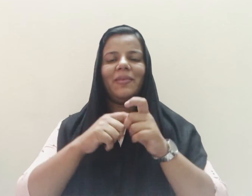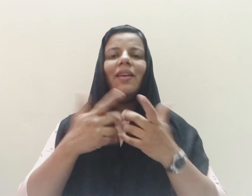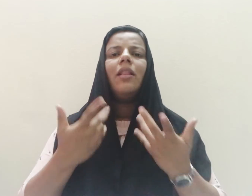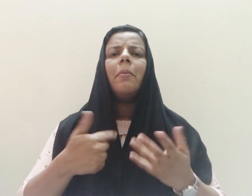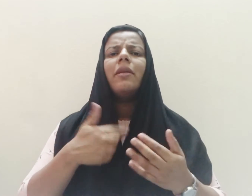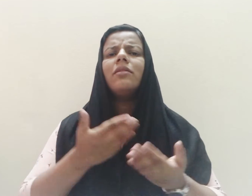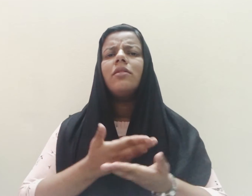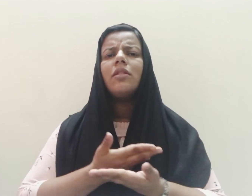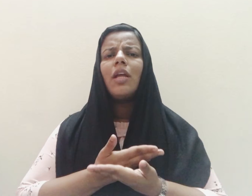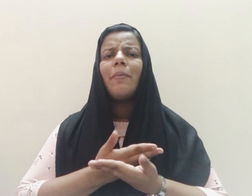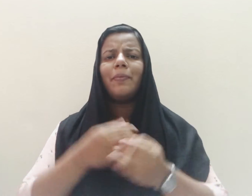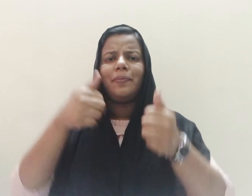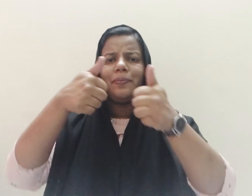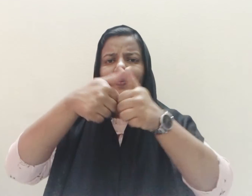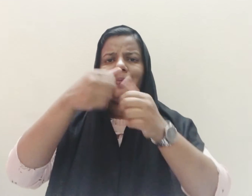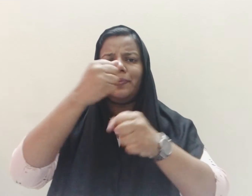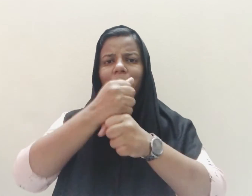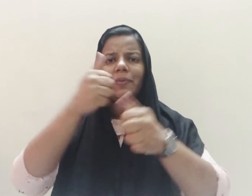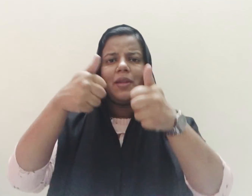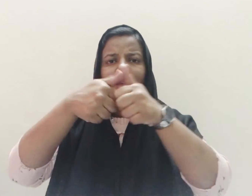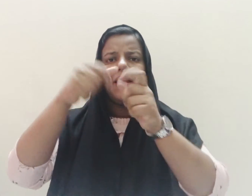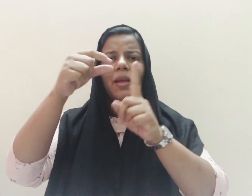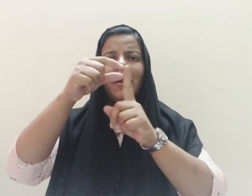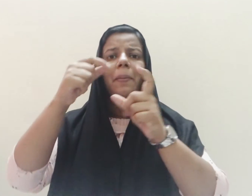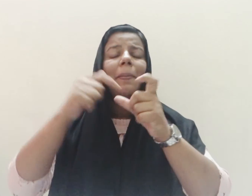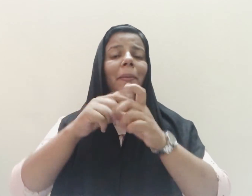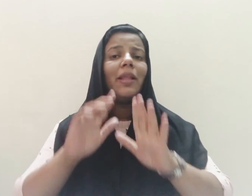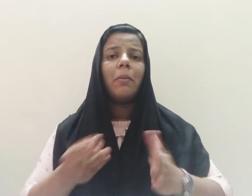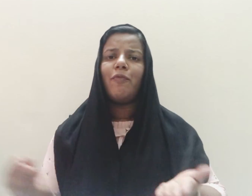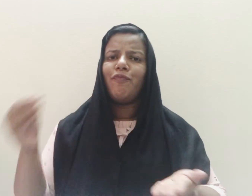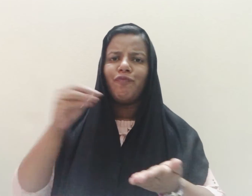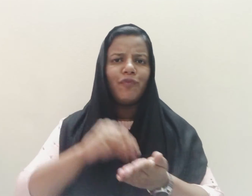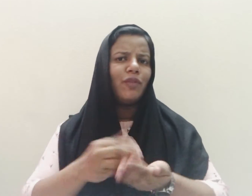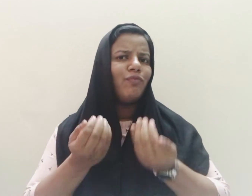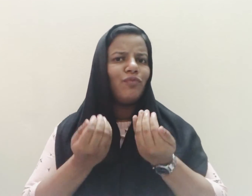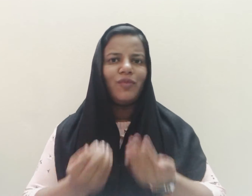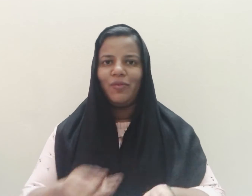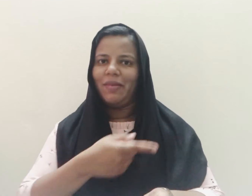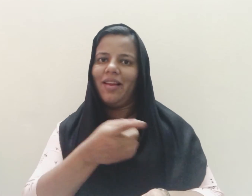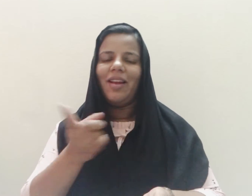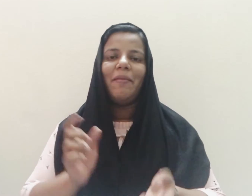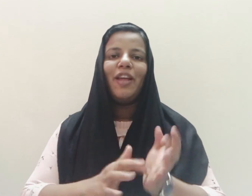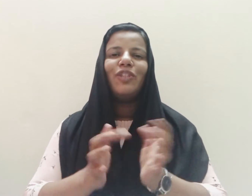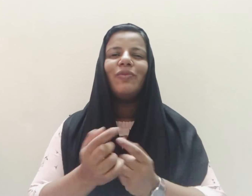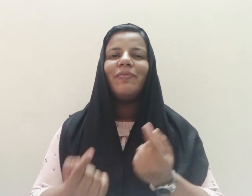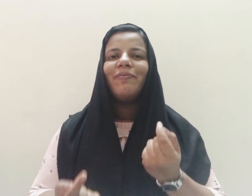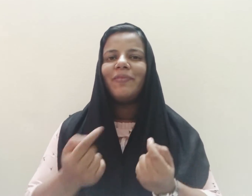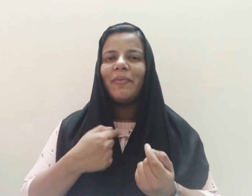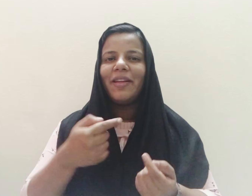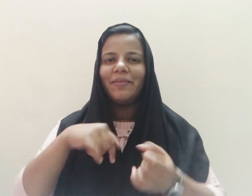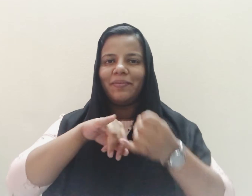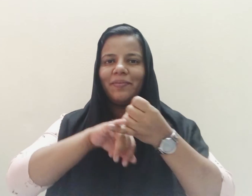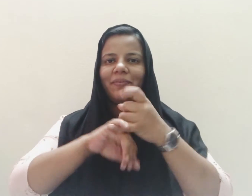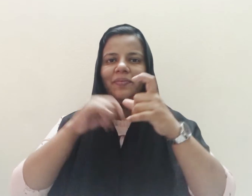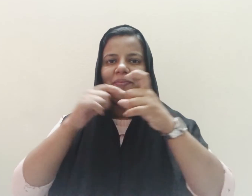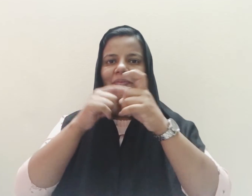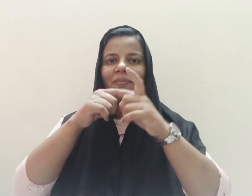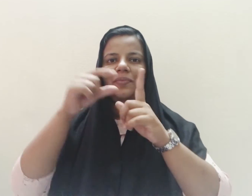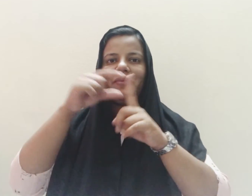നമ്മുടെ സ്നേഹം അഗാപ്പേ ലവ് ആ കർത്താവ് നമ്മുടെ ഉള്ളിൽ തന്നെ. നമ്മൾ വീണ്ടും ജന്മം പ്രാപിച്ചപ്പോൾ ദൈവത്തിൻ്റെ വിത്ത് നമ്മുടെ അകത്ത് വന്ന്, അപ്പം